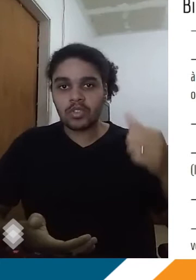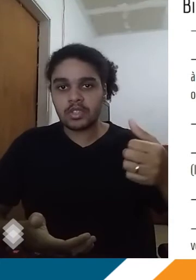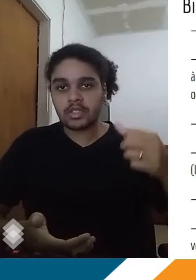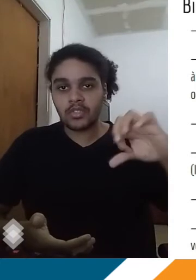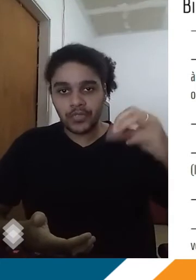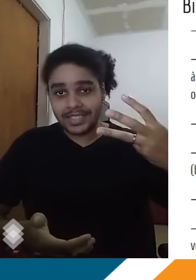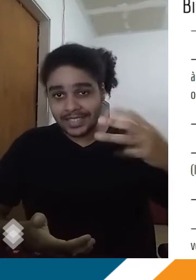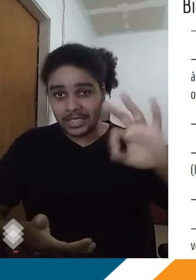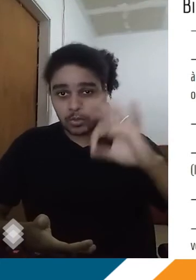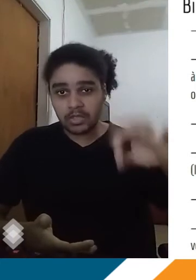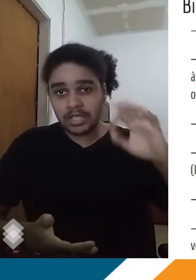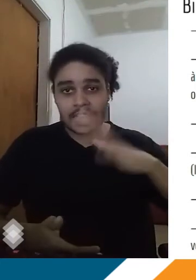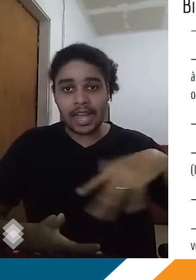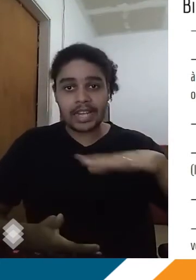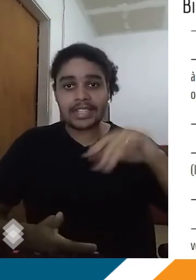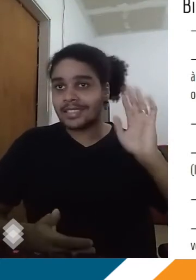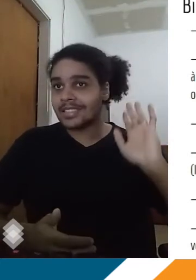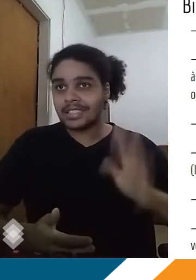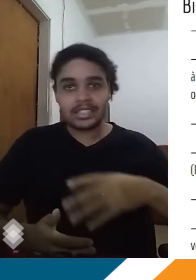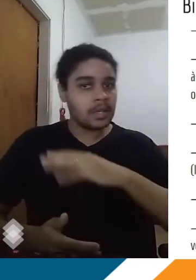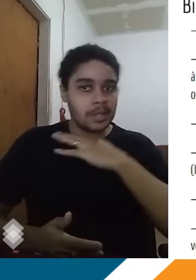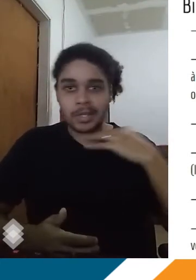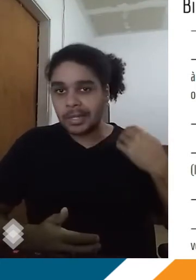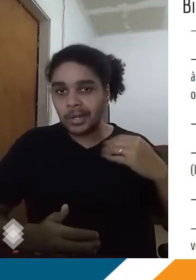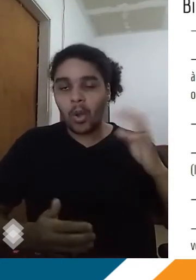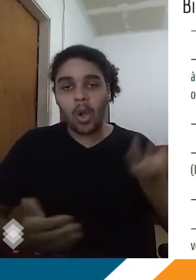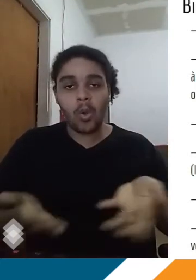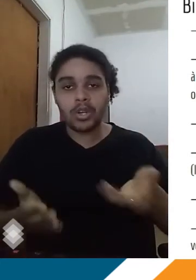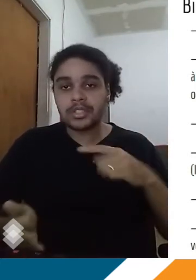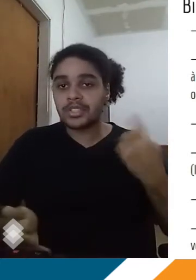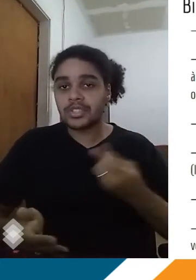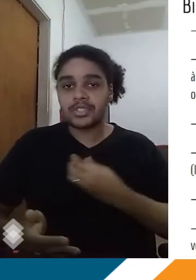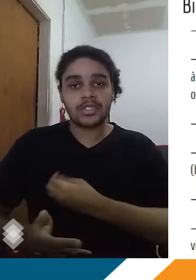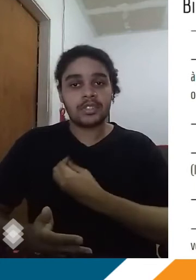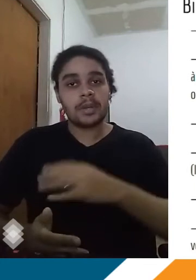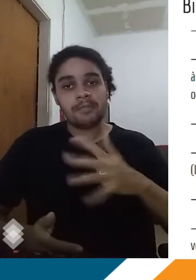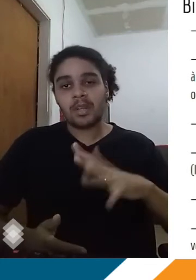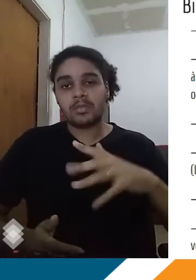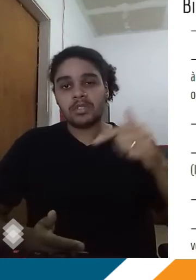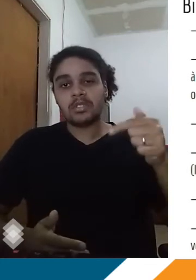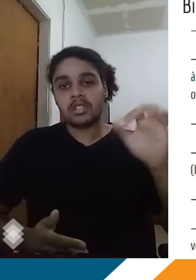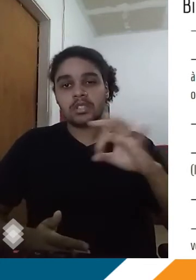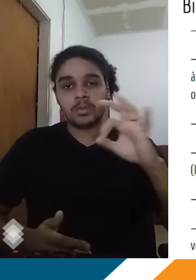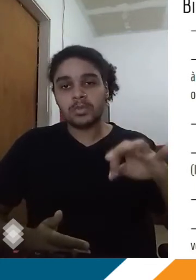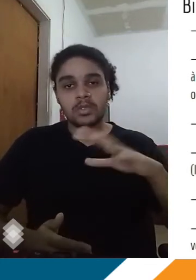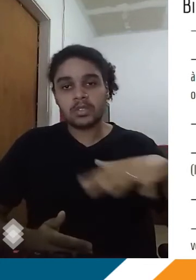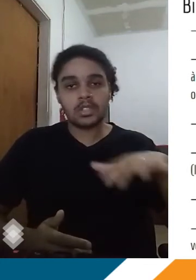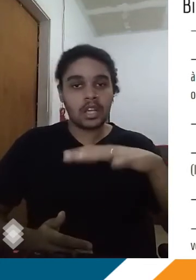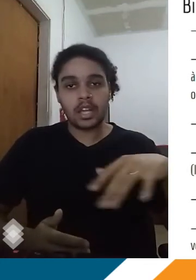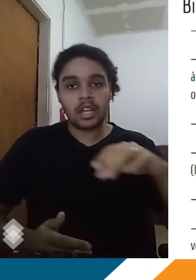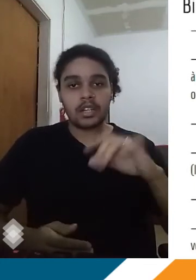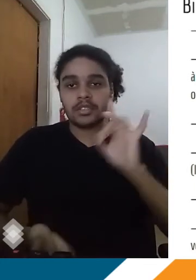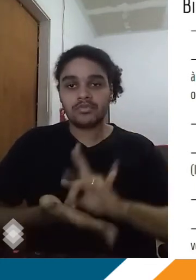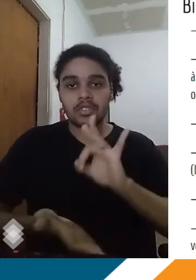da área desse bioma já foi dizimada e hoje a gente vive sobre cerca de 7% da área